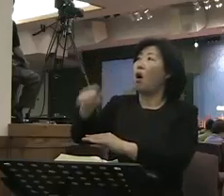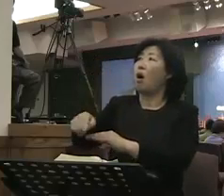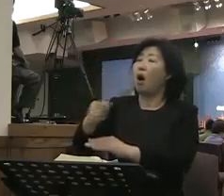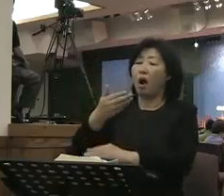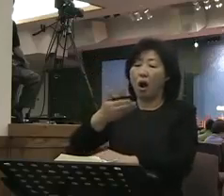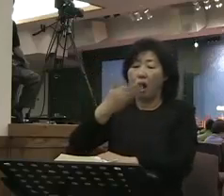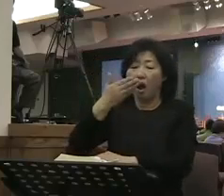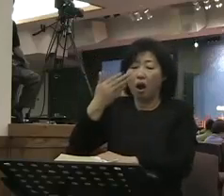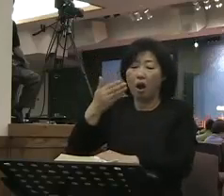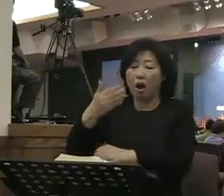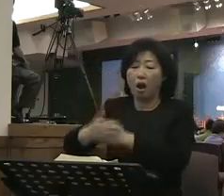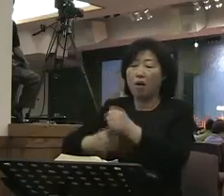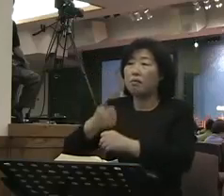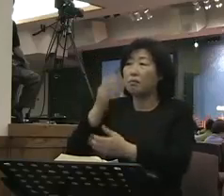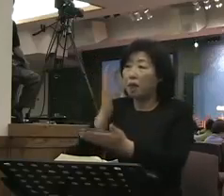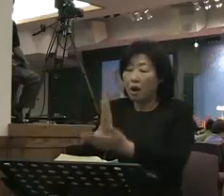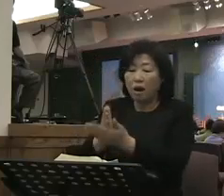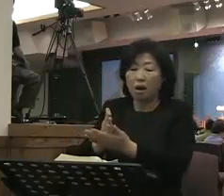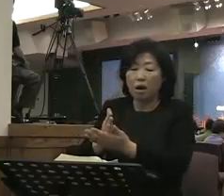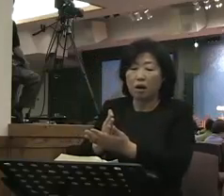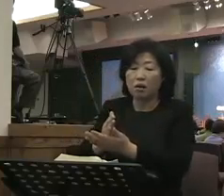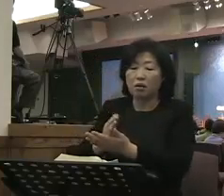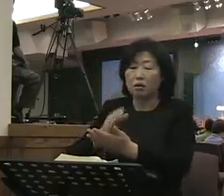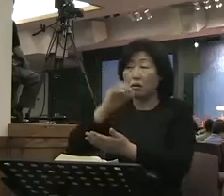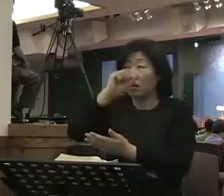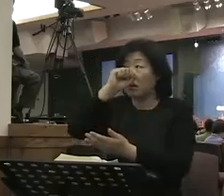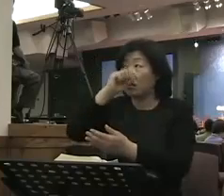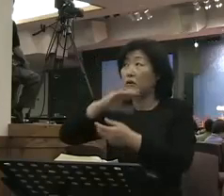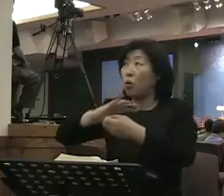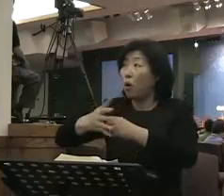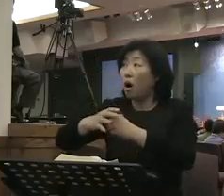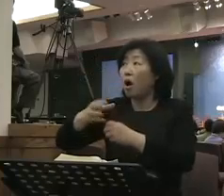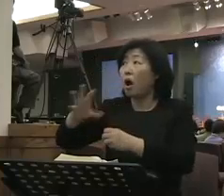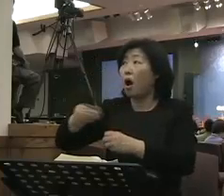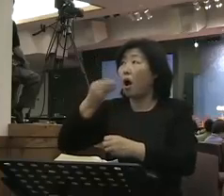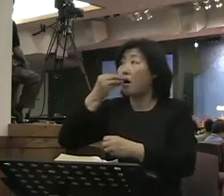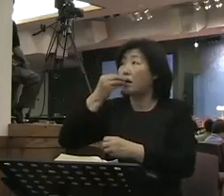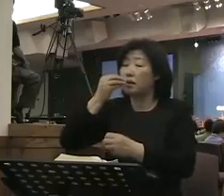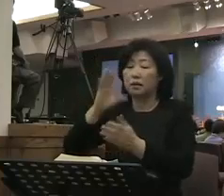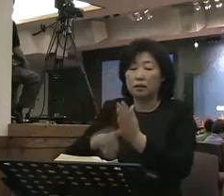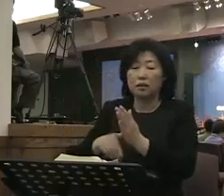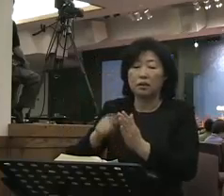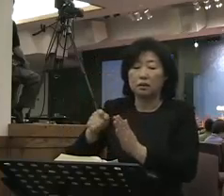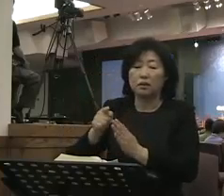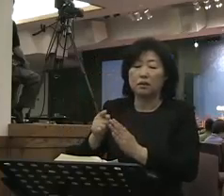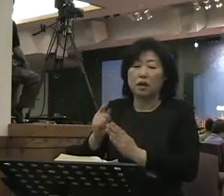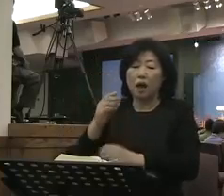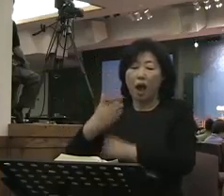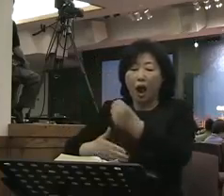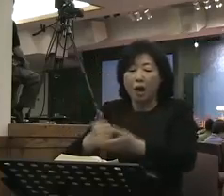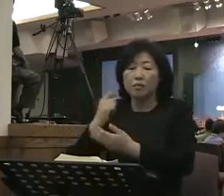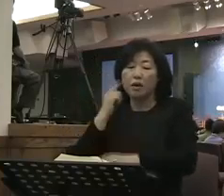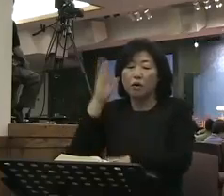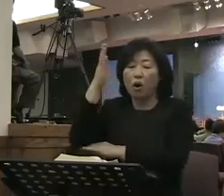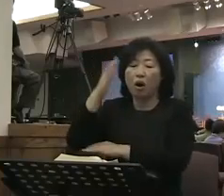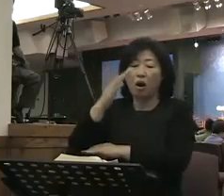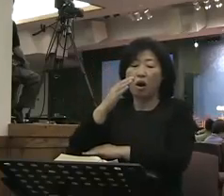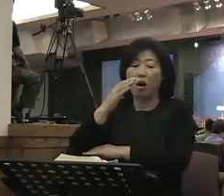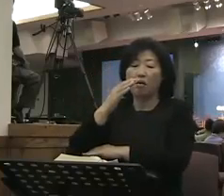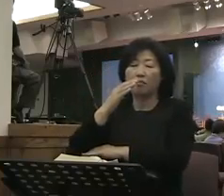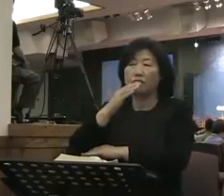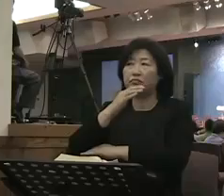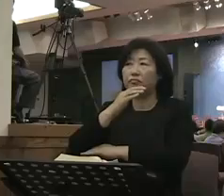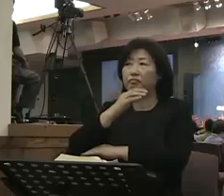먹지 말라고 하는 선악과를 따먹었을 때 그들은 하나님의 영광을 저버리게 되고 그로 인하여